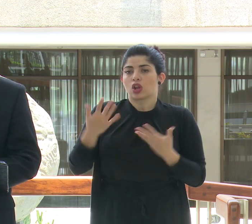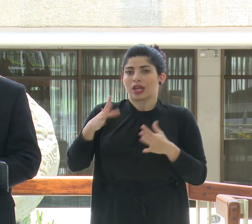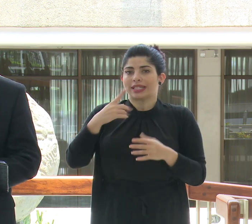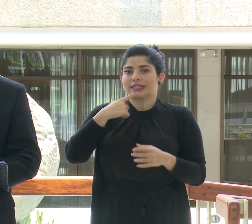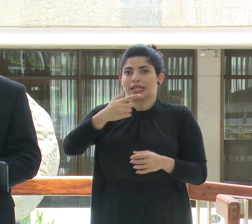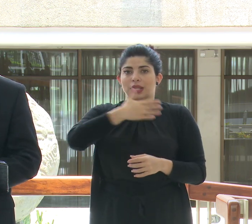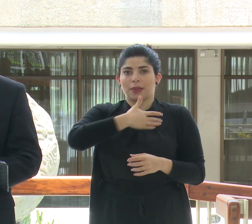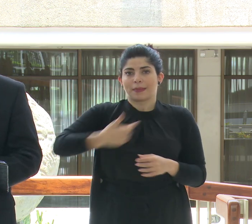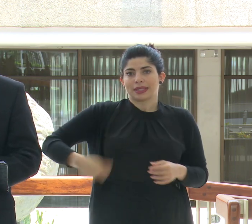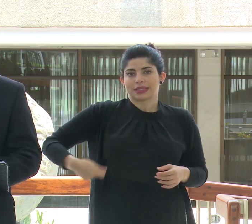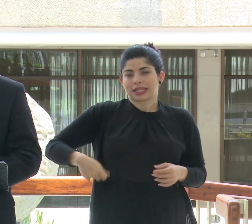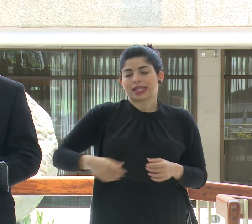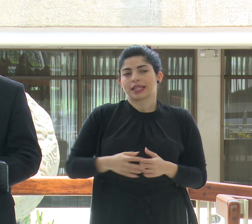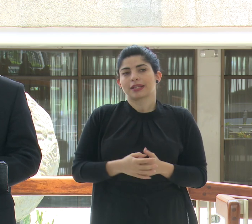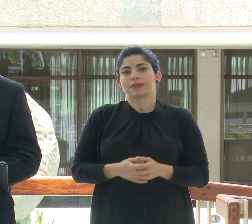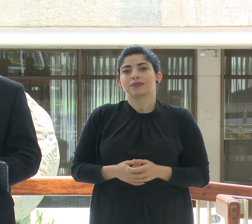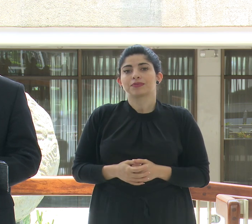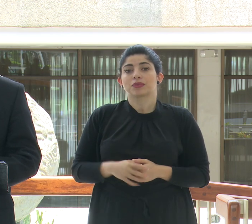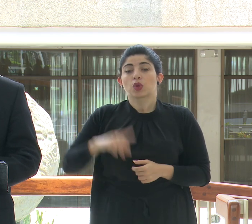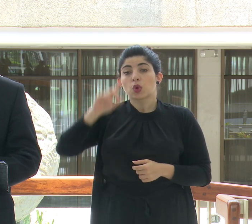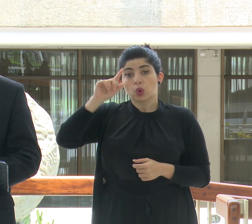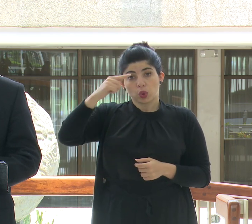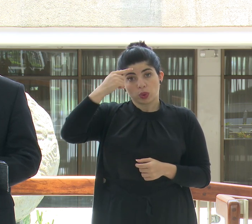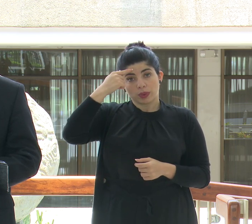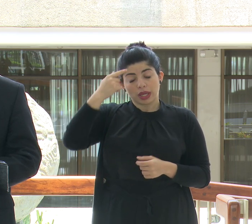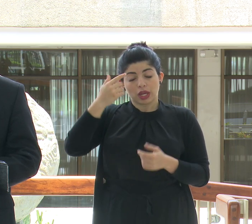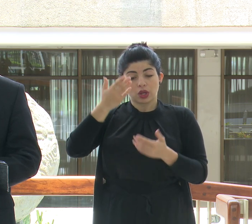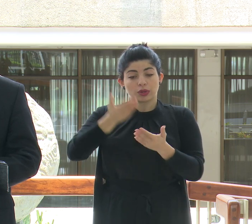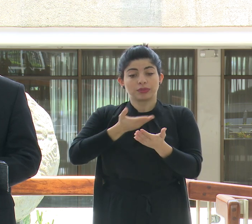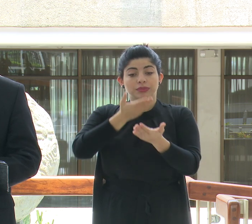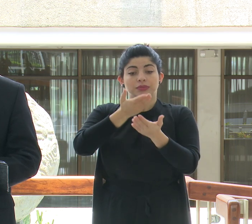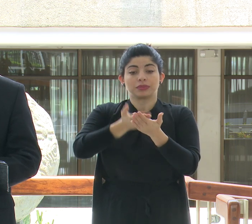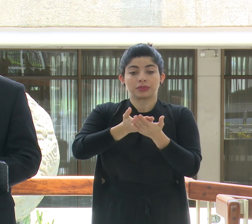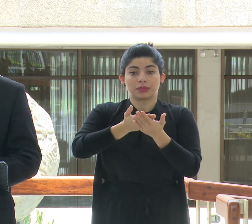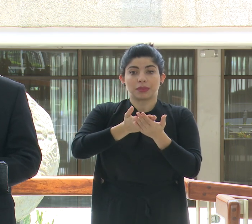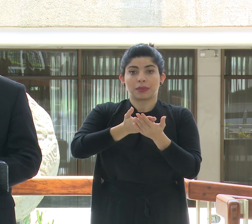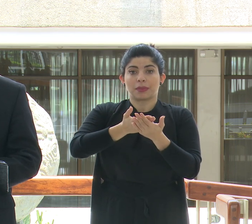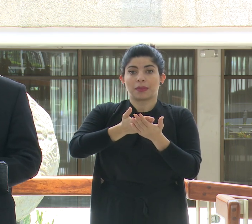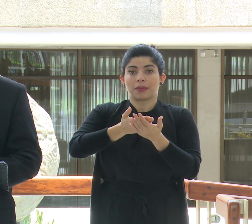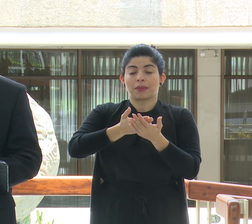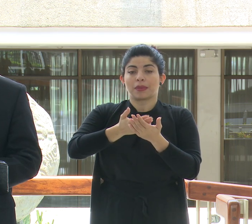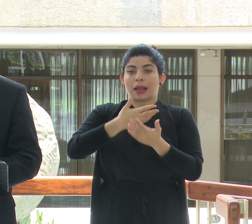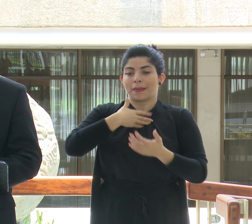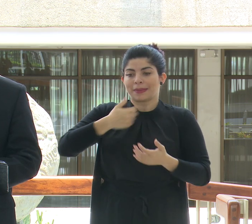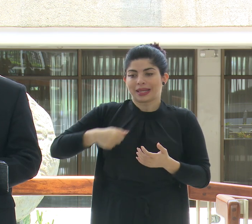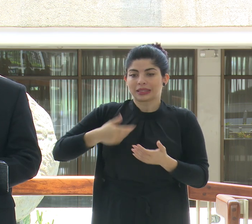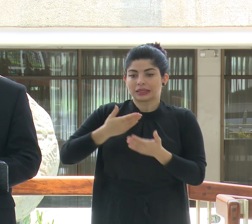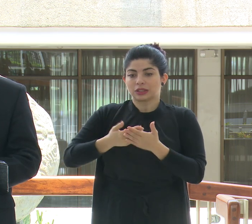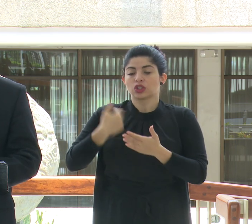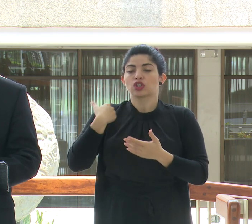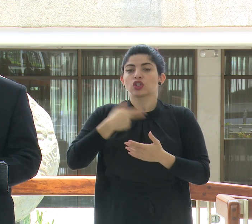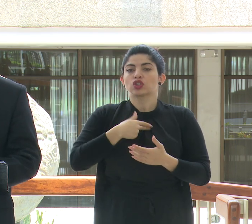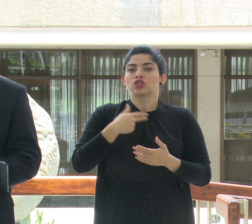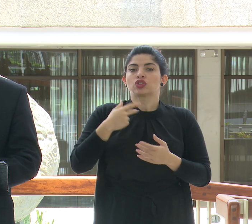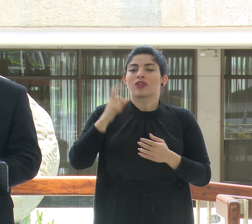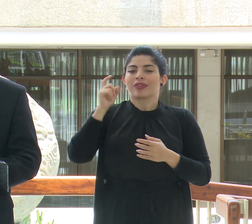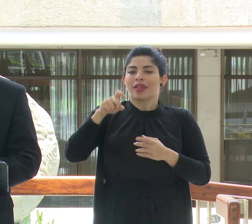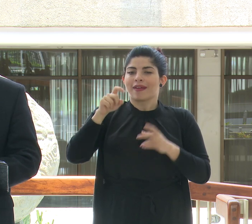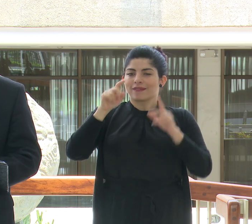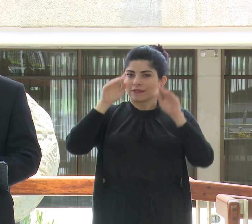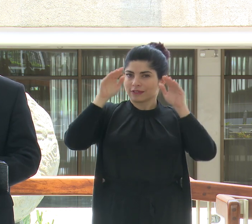señor presidente. Como bien lo plantea el presidente, estamos llamados a un ejercicio de